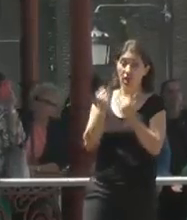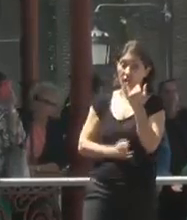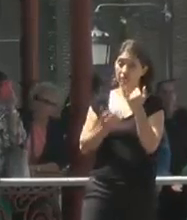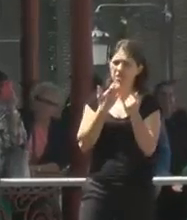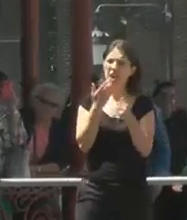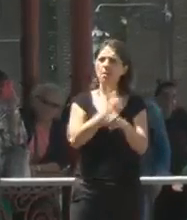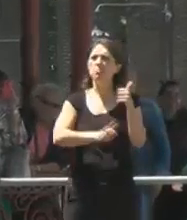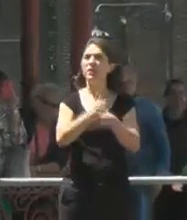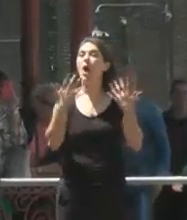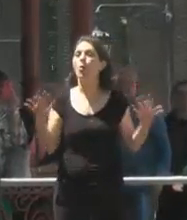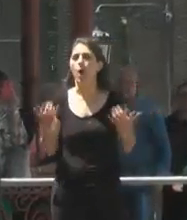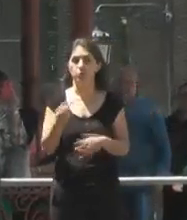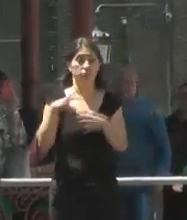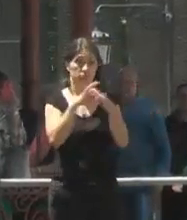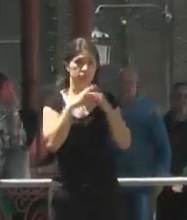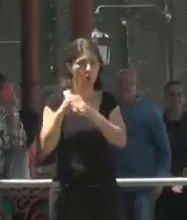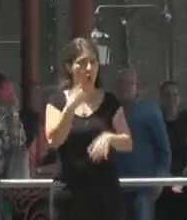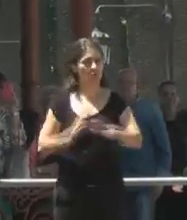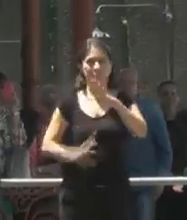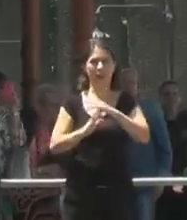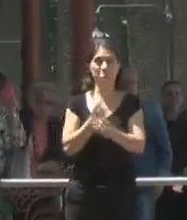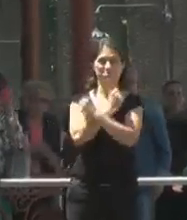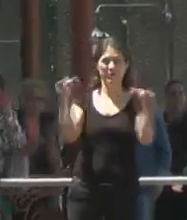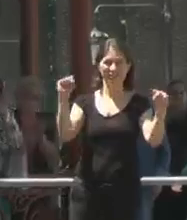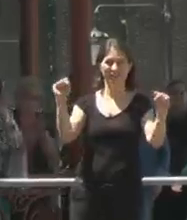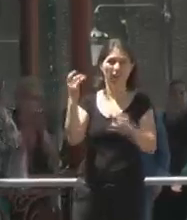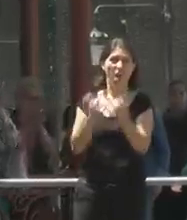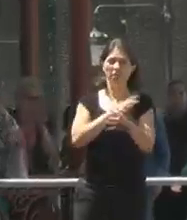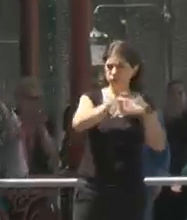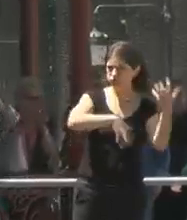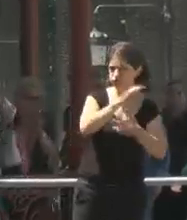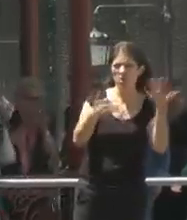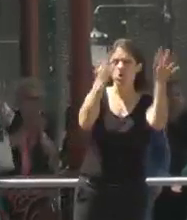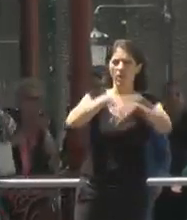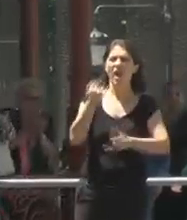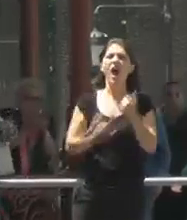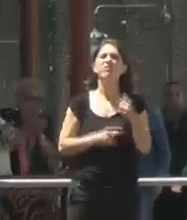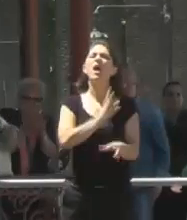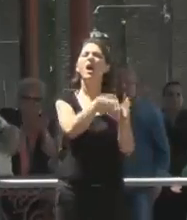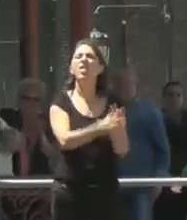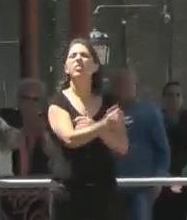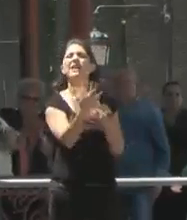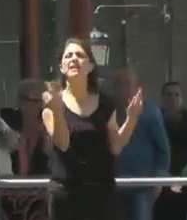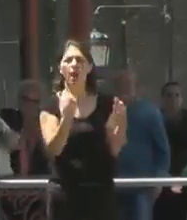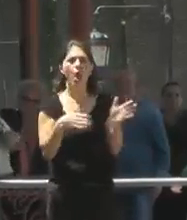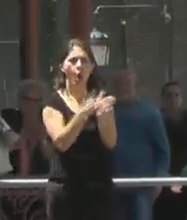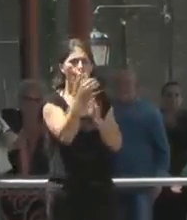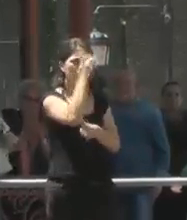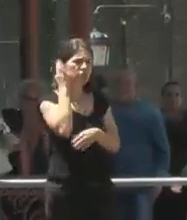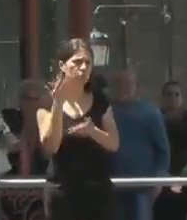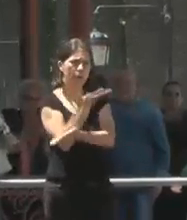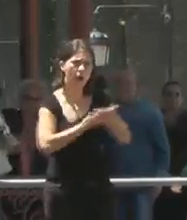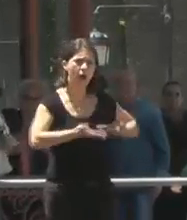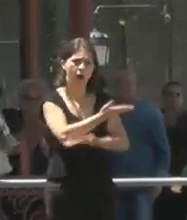diante o que nos une somos imparables. E non hai xaula de grillos, non hai, solo hai compañeiros e compañeiras cooperando